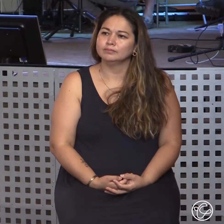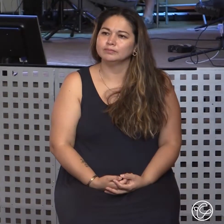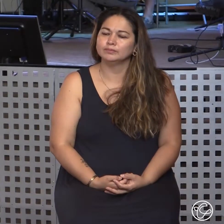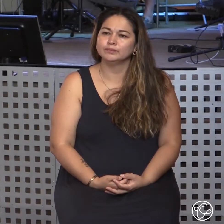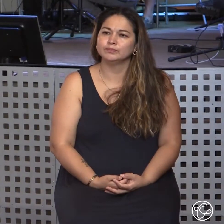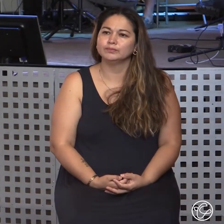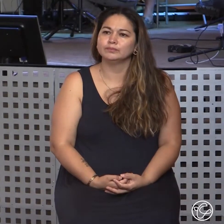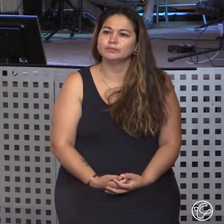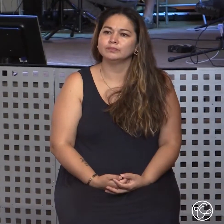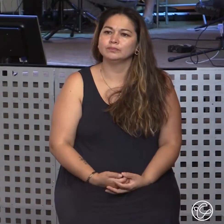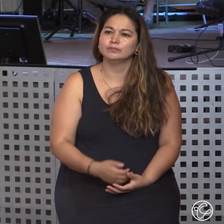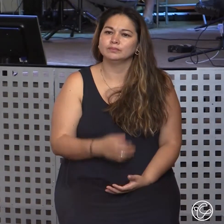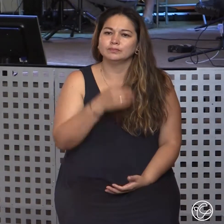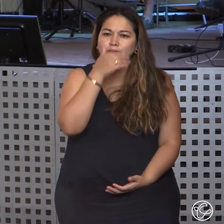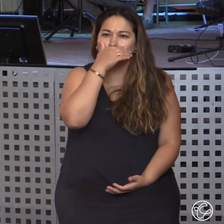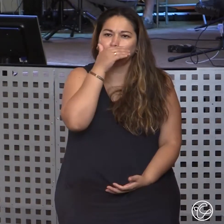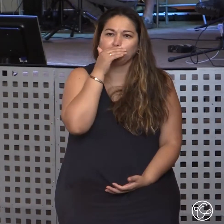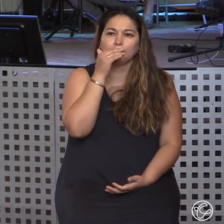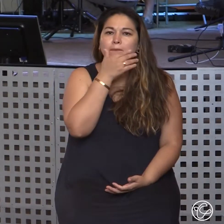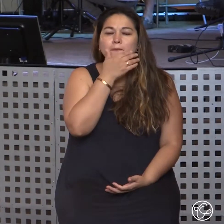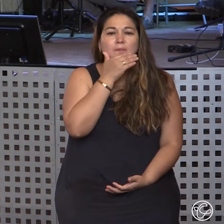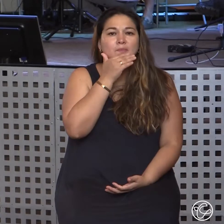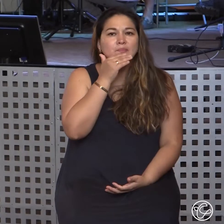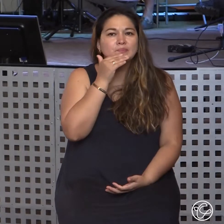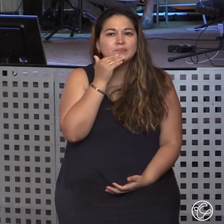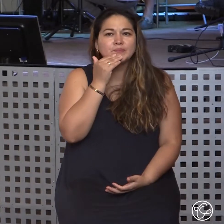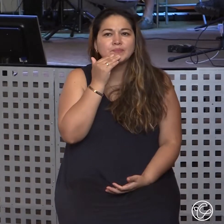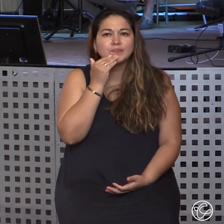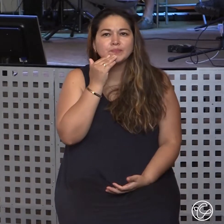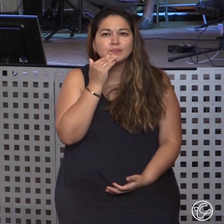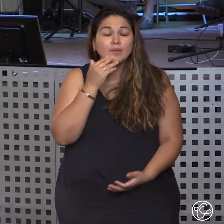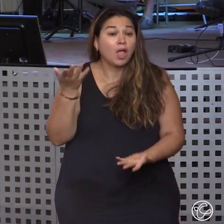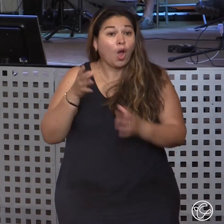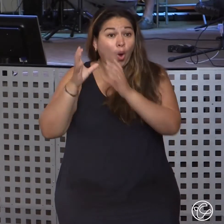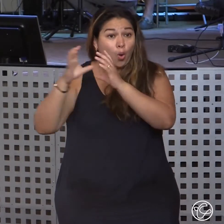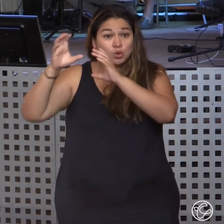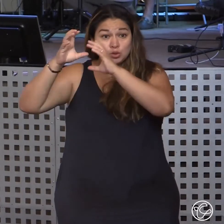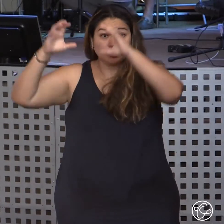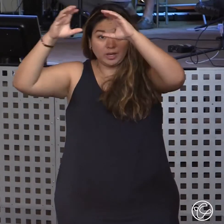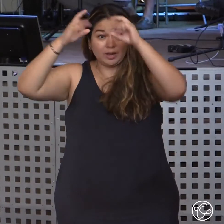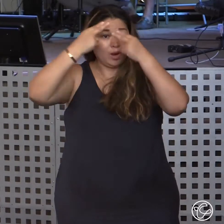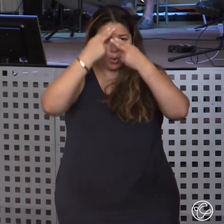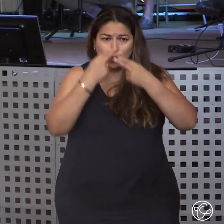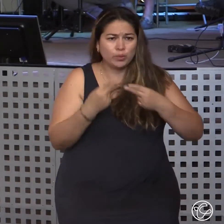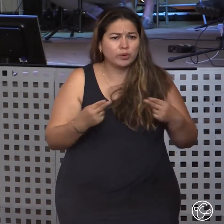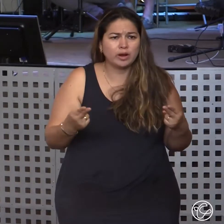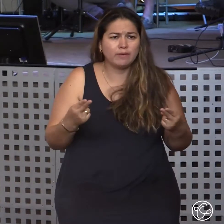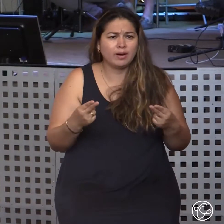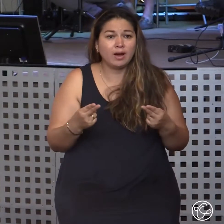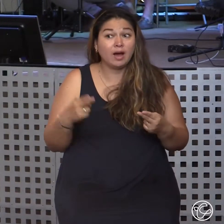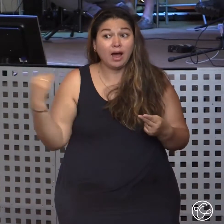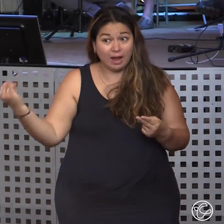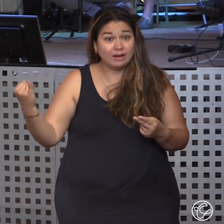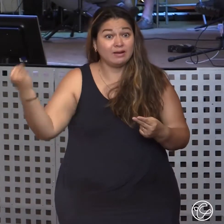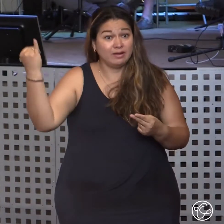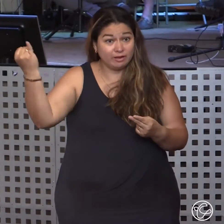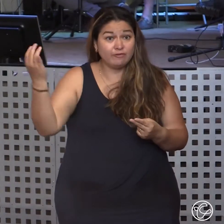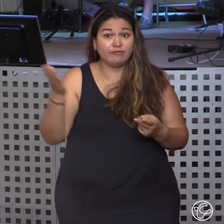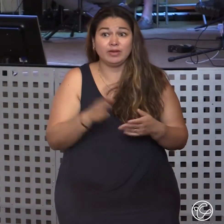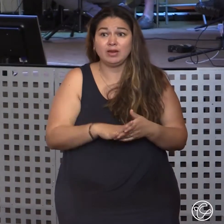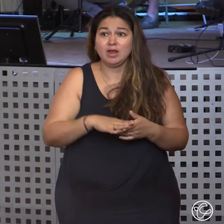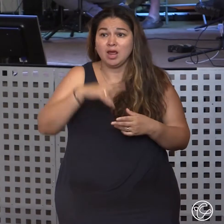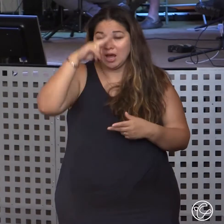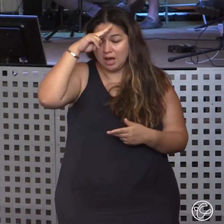honrar a Potifar, honrar al carcelero? Y como ya digo, y por último, honrar a sus hermanos, incluidos a